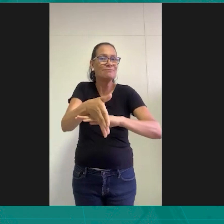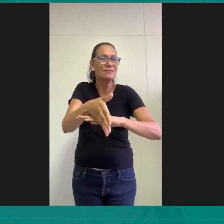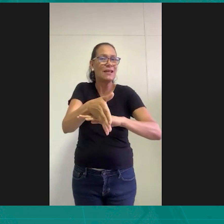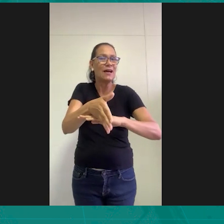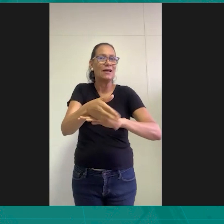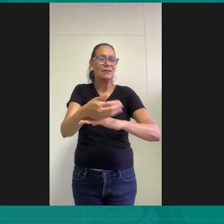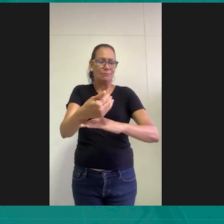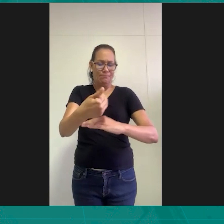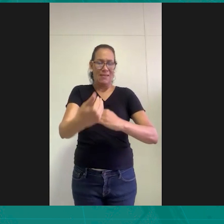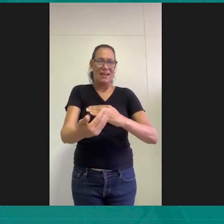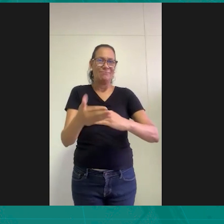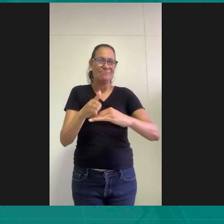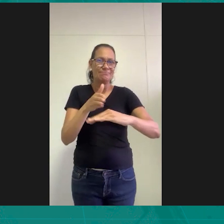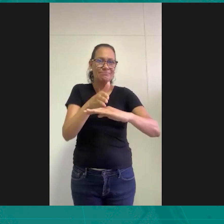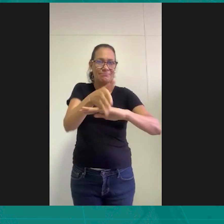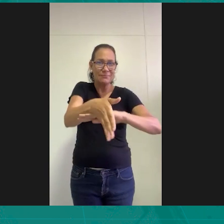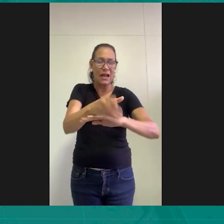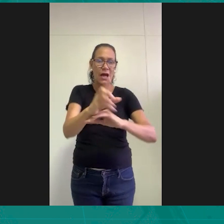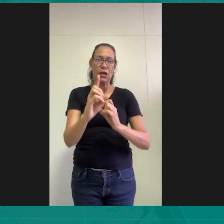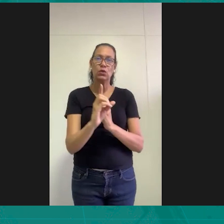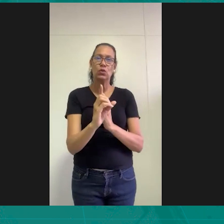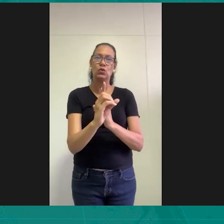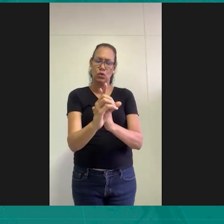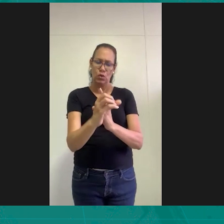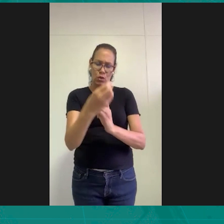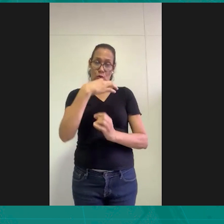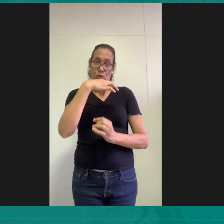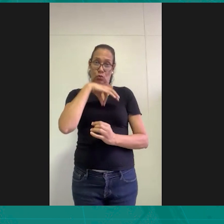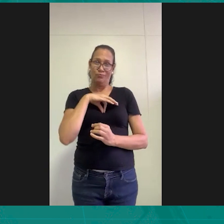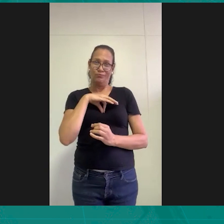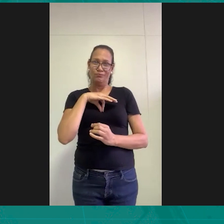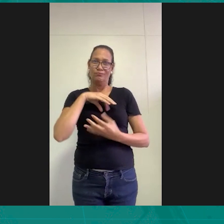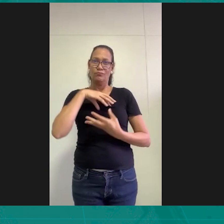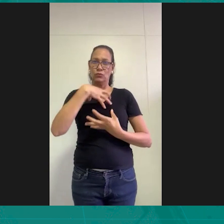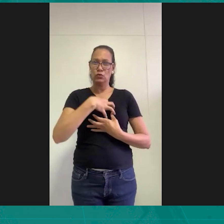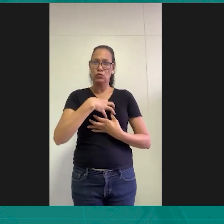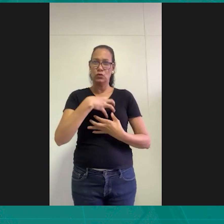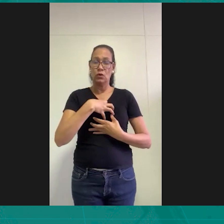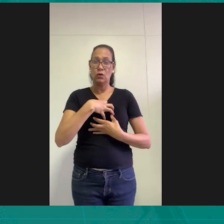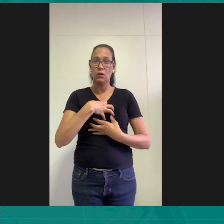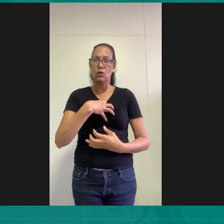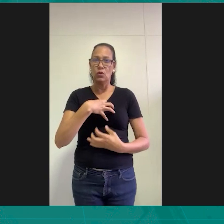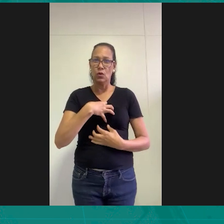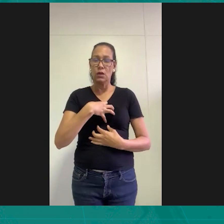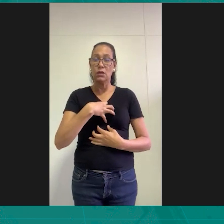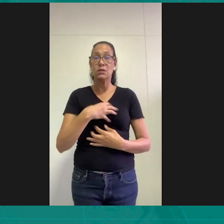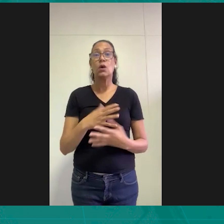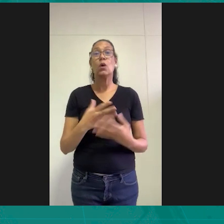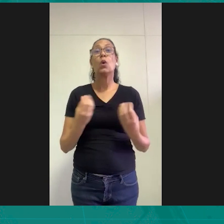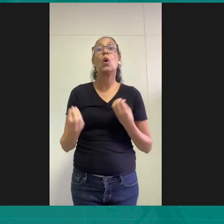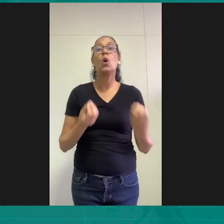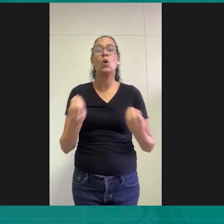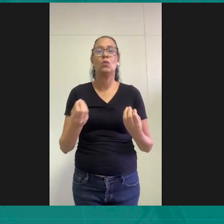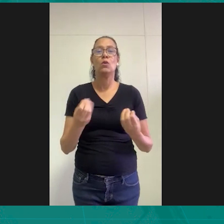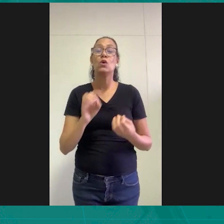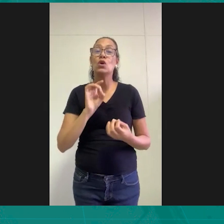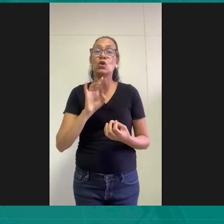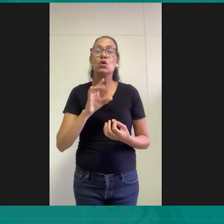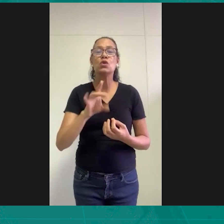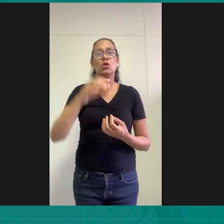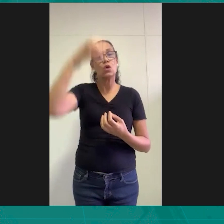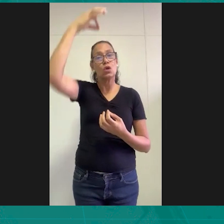seus discípulos é ele se tornando o Espírito. E como o Espírito ele podia entrar nos